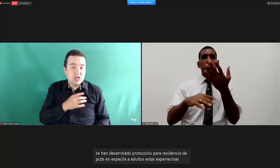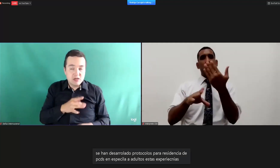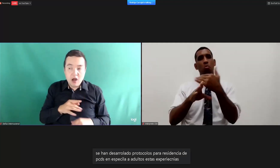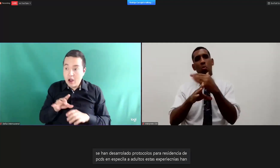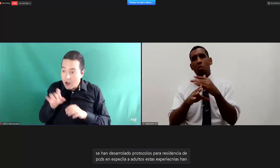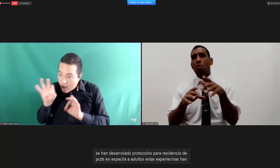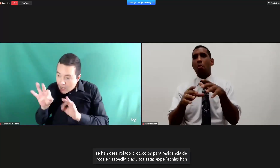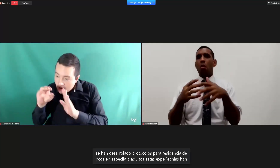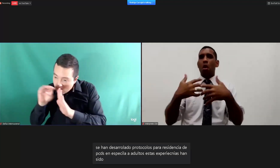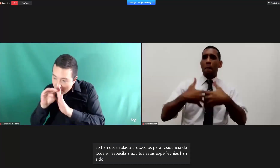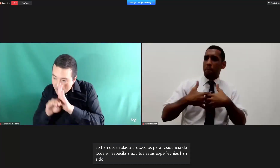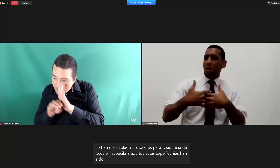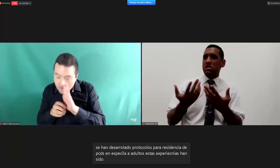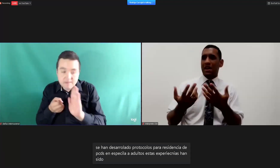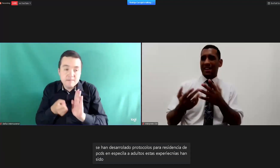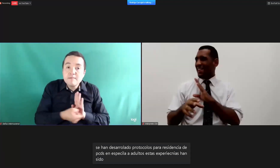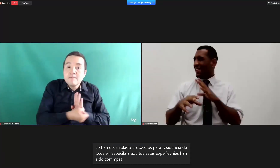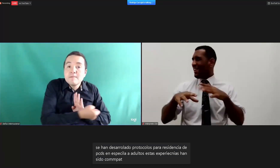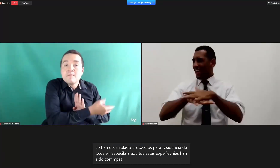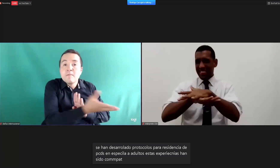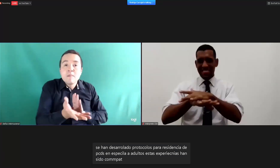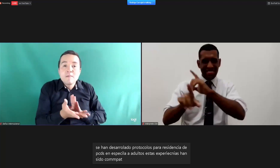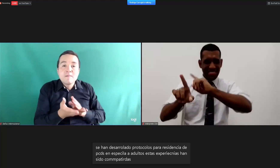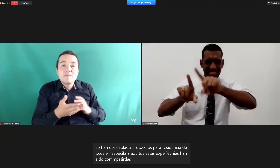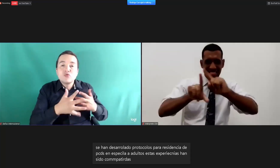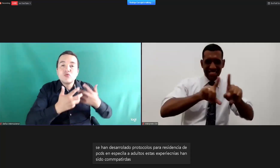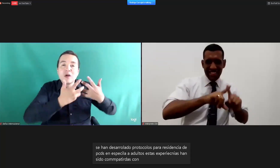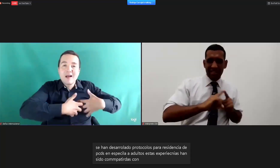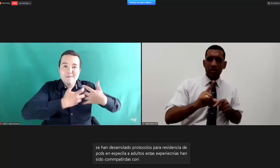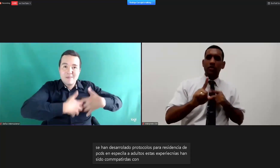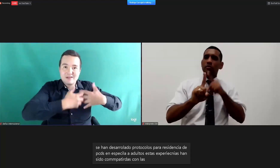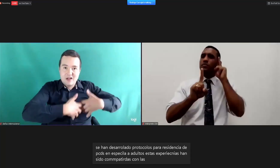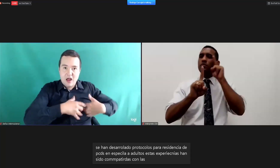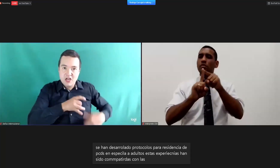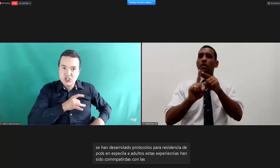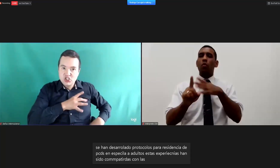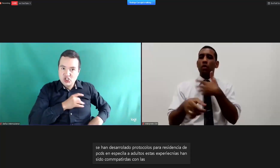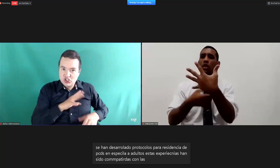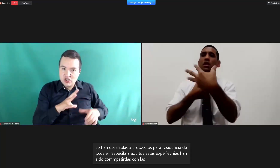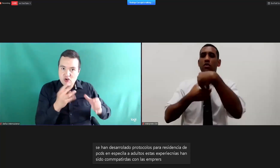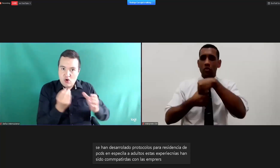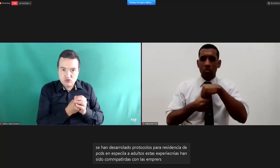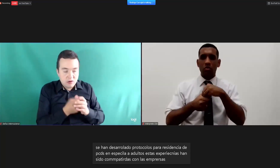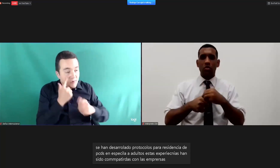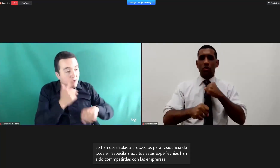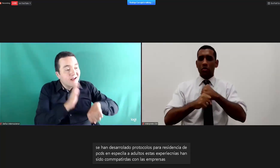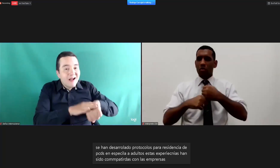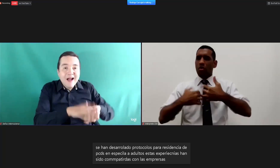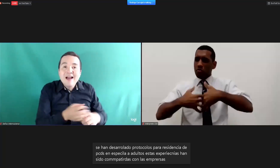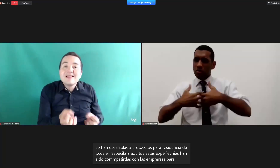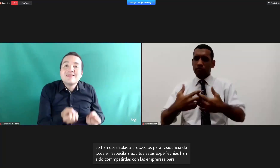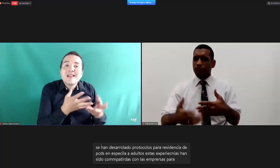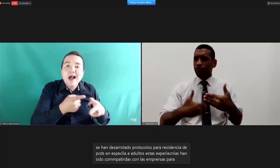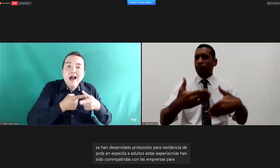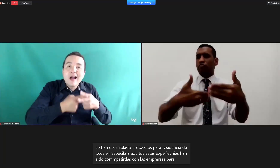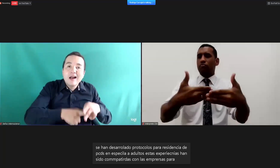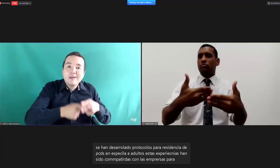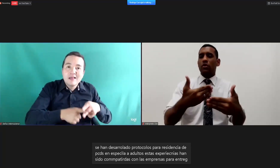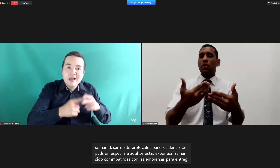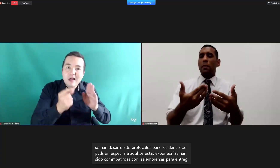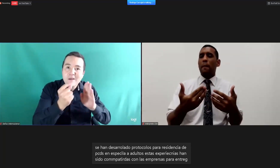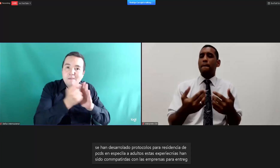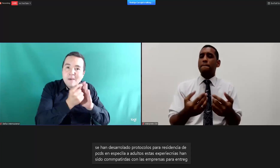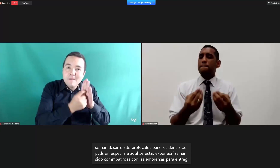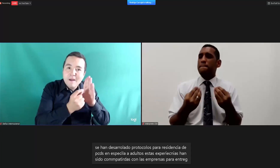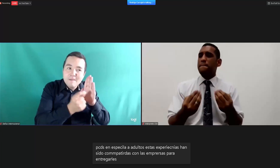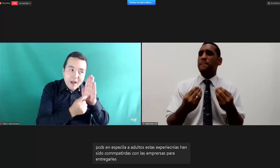red de empresas inclusivas de Chile, con el objeto de poder entregar las herramientas a las empresas, justamente tratando de evitar